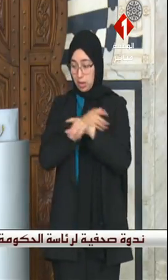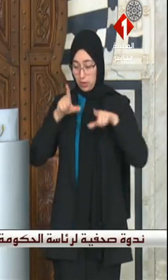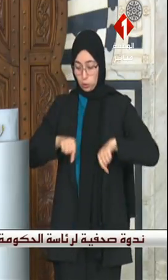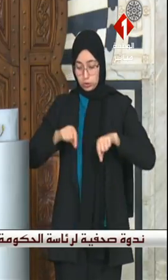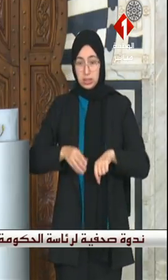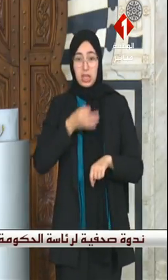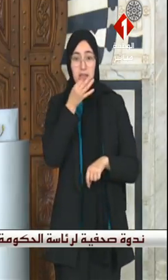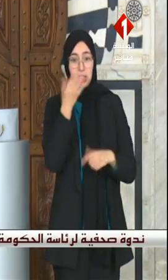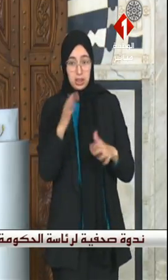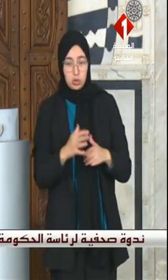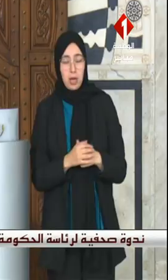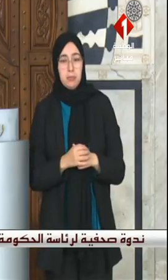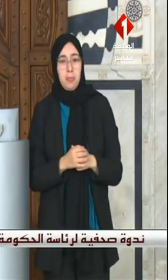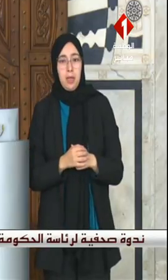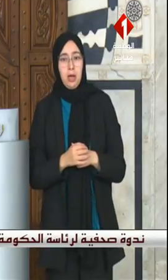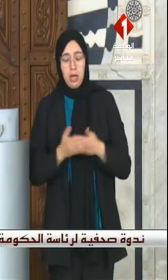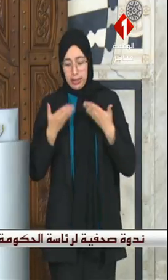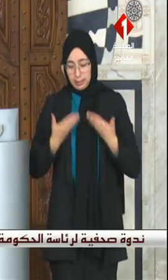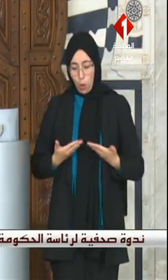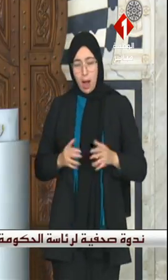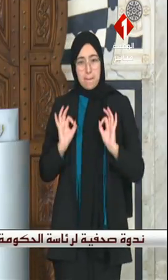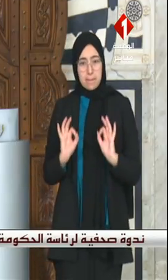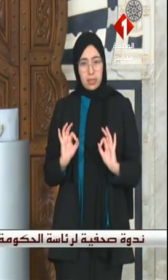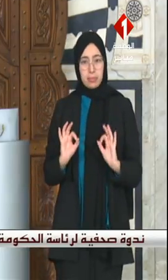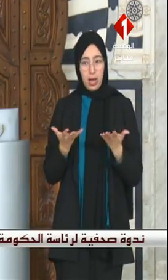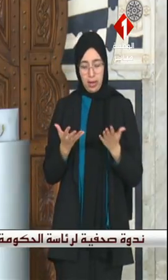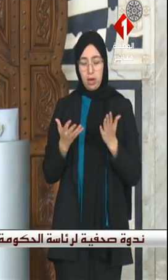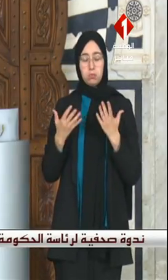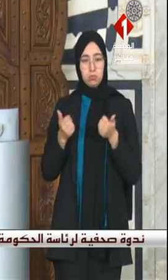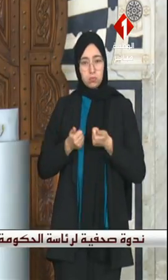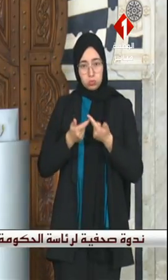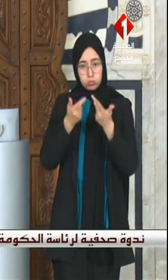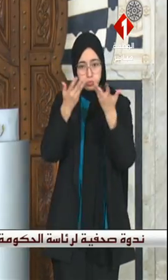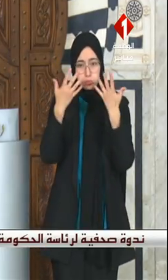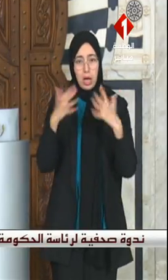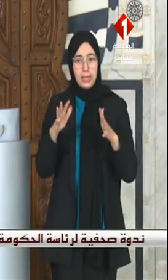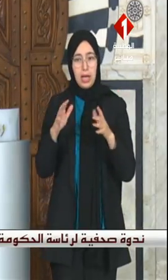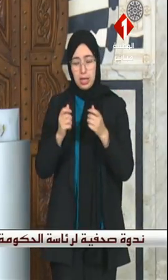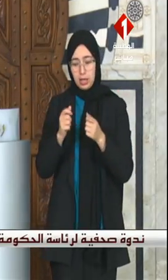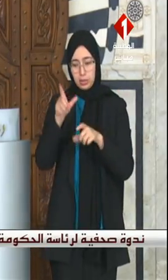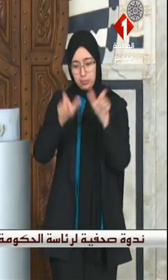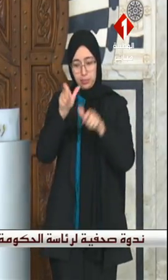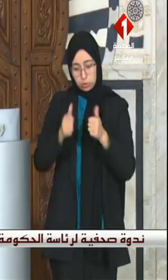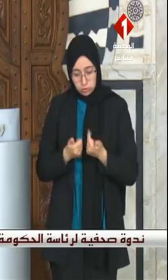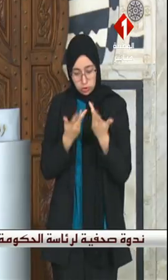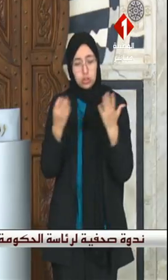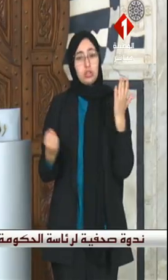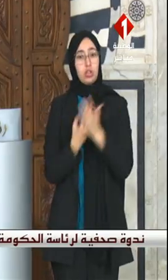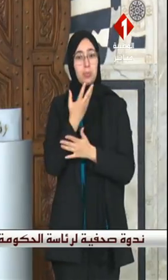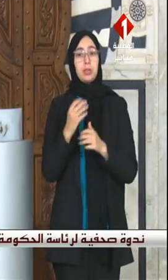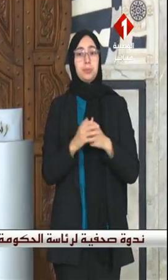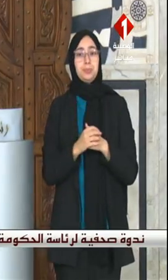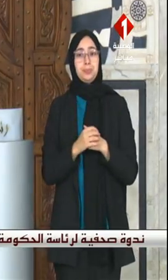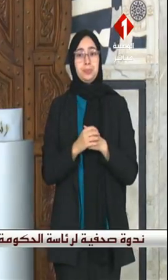السيد الوزير، حاليا احنا قاعدين نسجلوا في عدد الحالات يوميا اللي هو